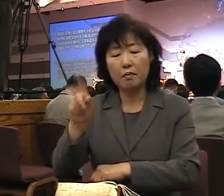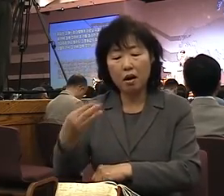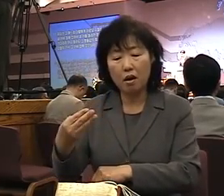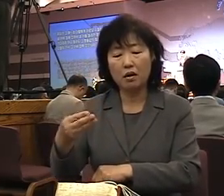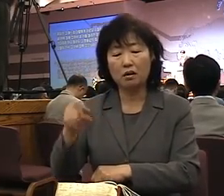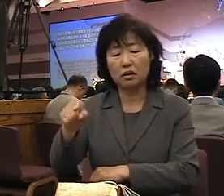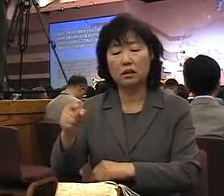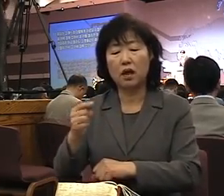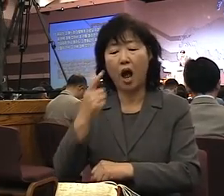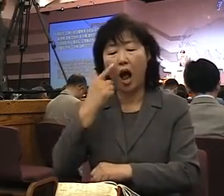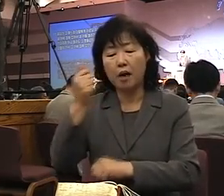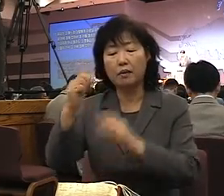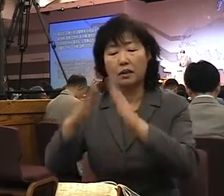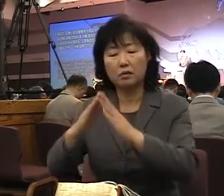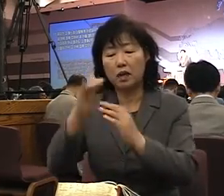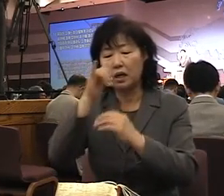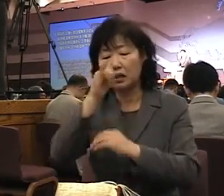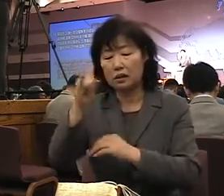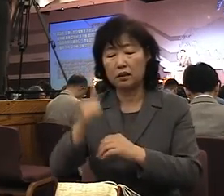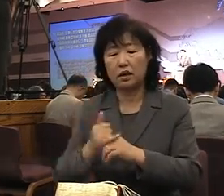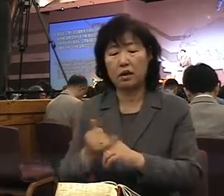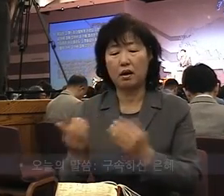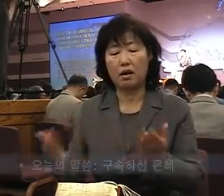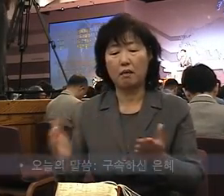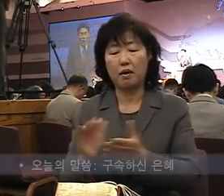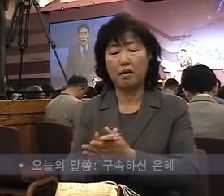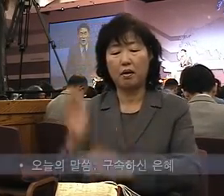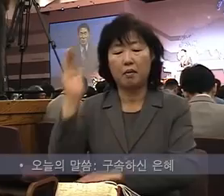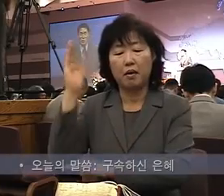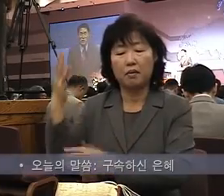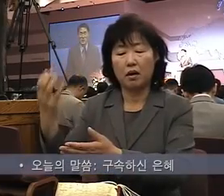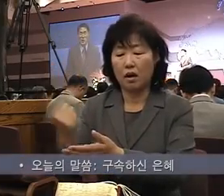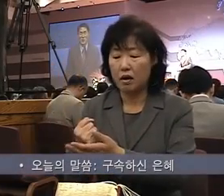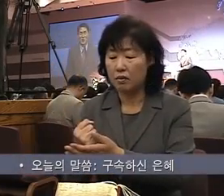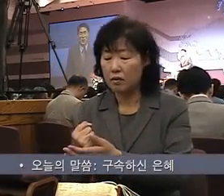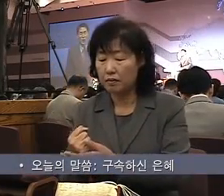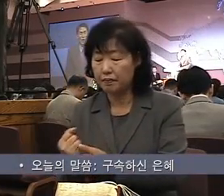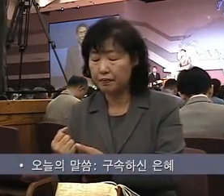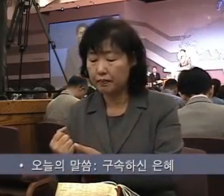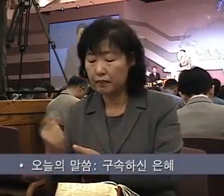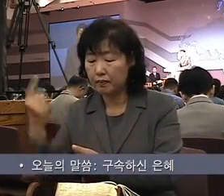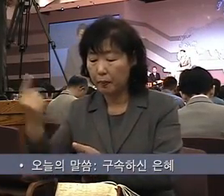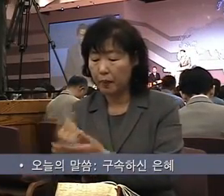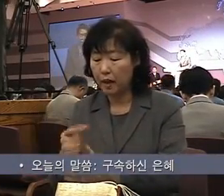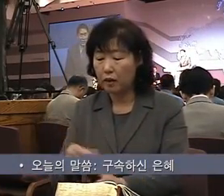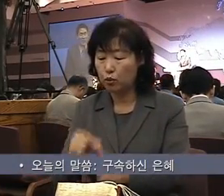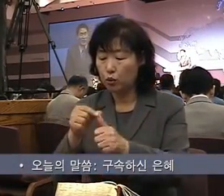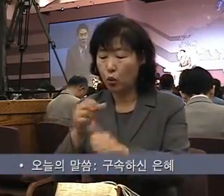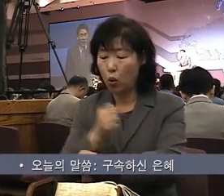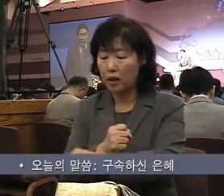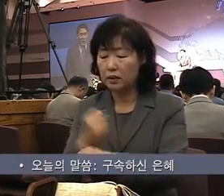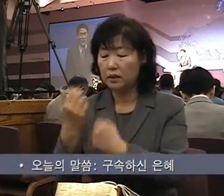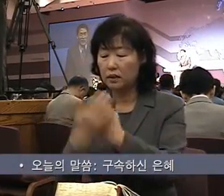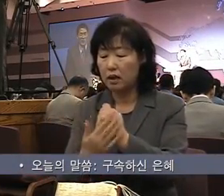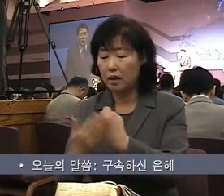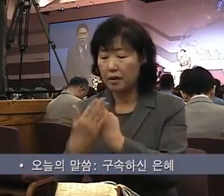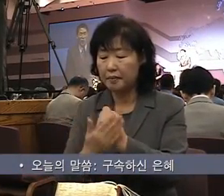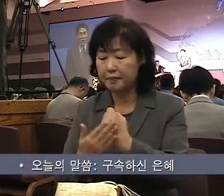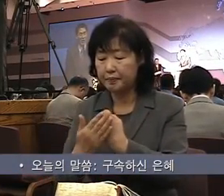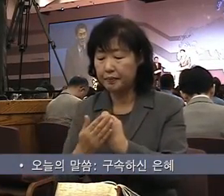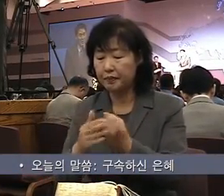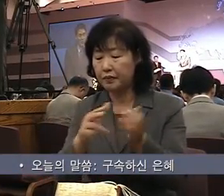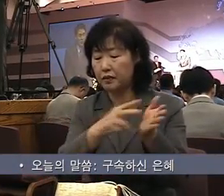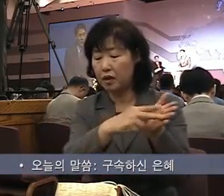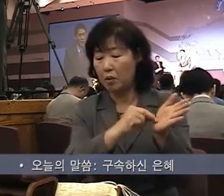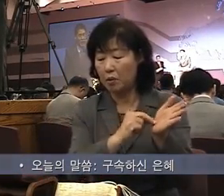아비 집에 있으라. 이 말씀을 가지고 김승 목사님 나오셔서 구속하시는 은혜라는